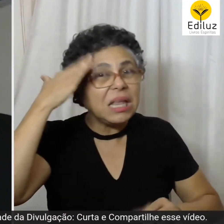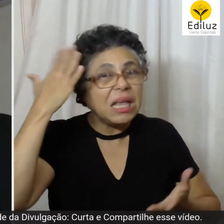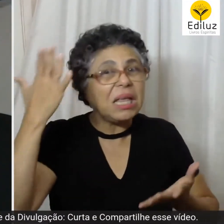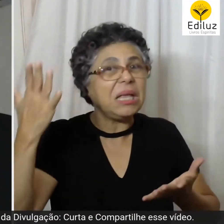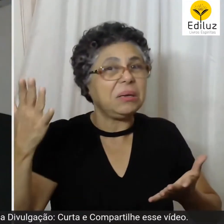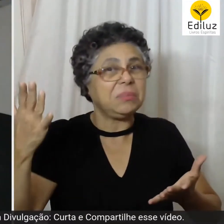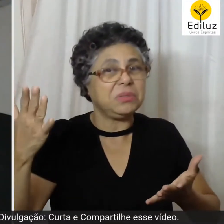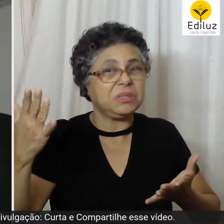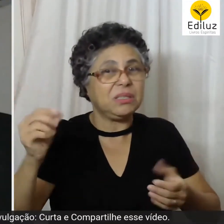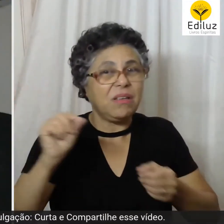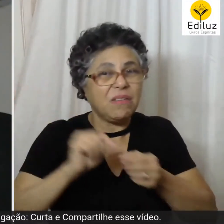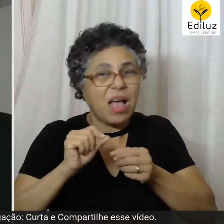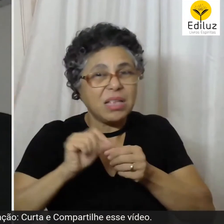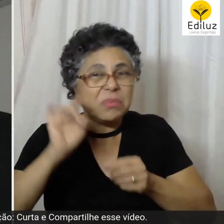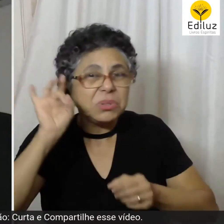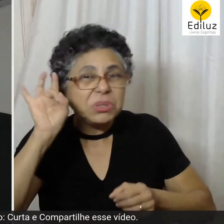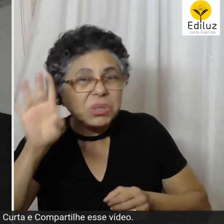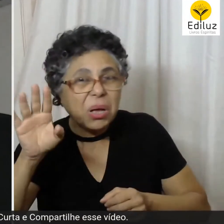atende